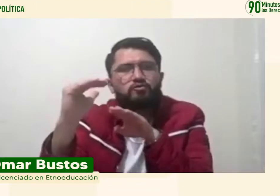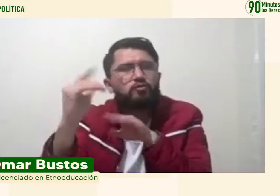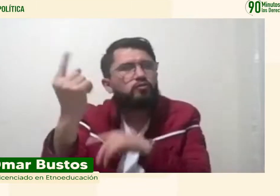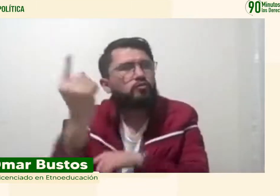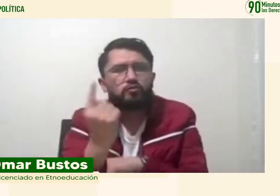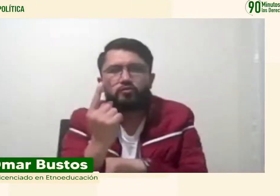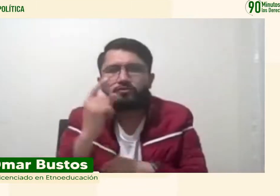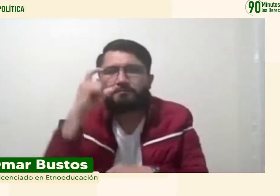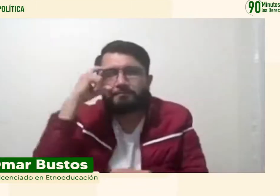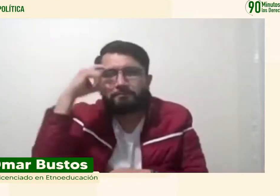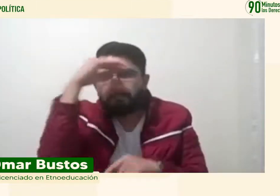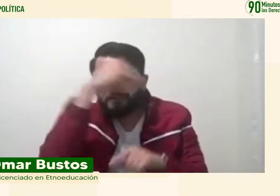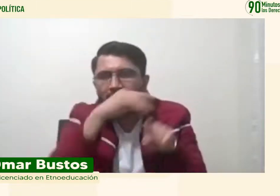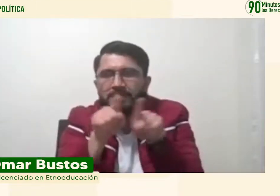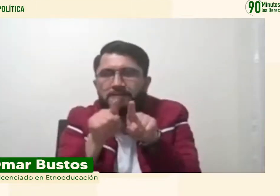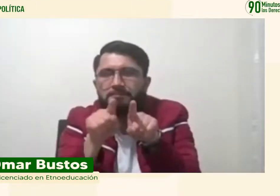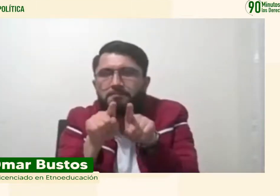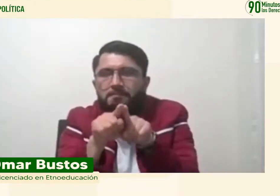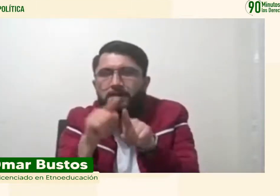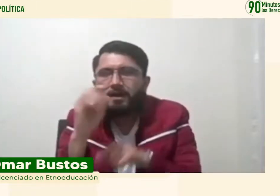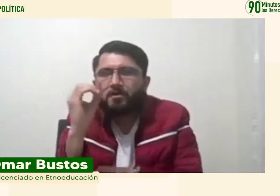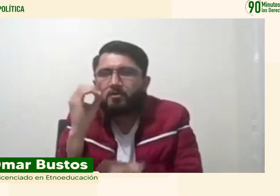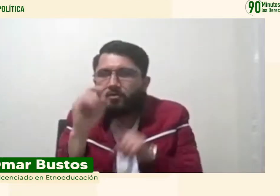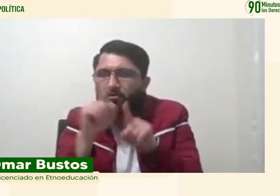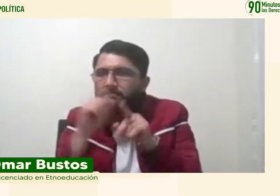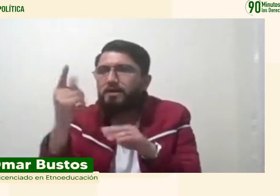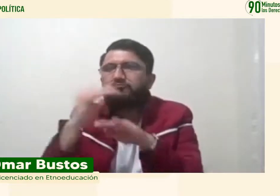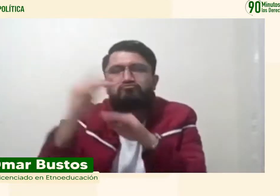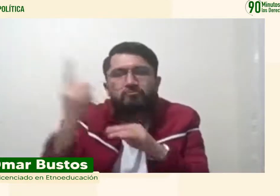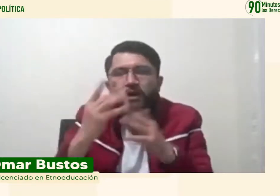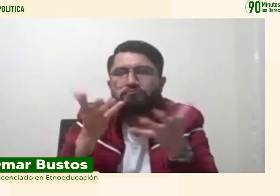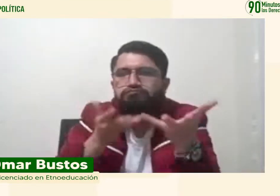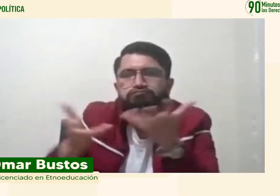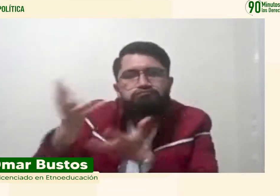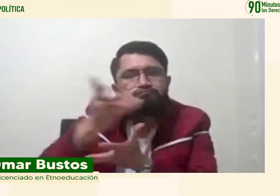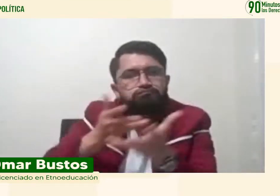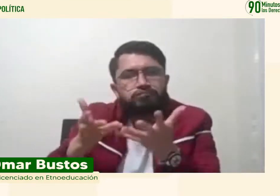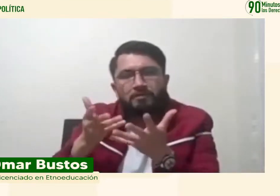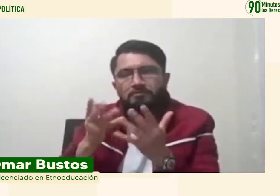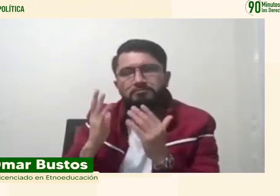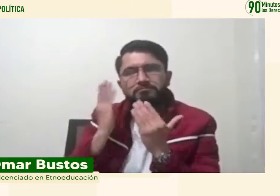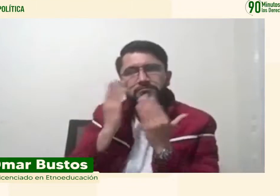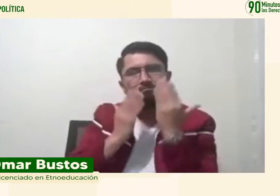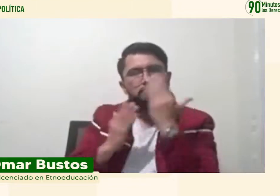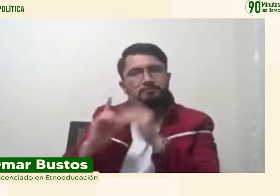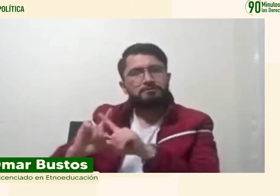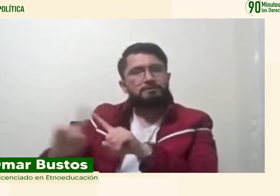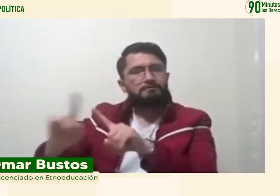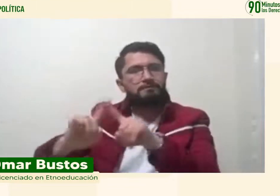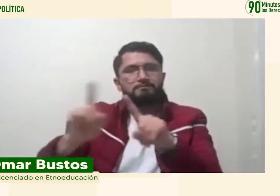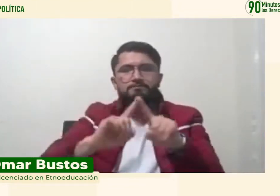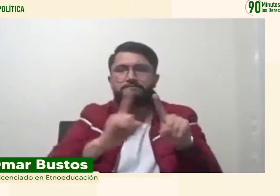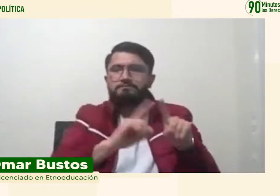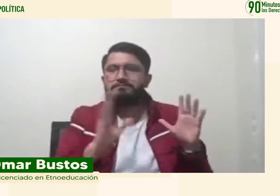sea sordo si siento una invitación el hermano de petro lo invitaron a ser a compartir y hubo